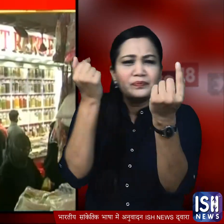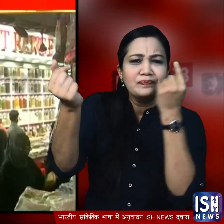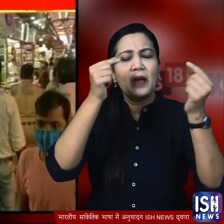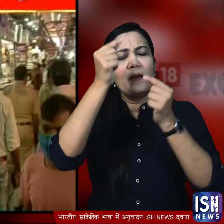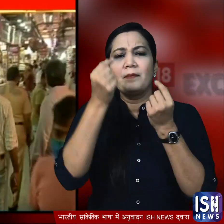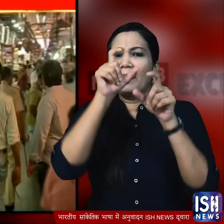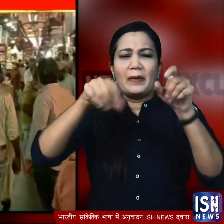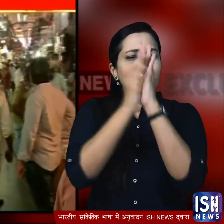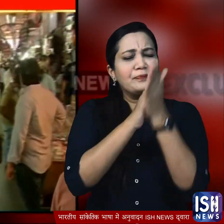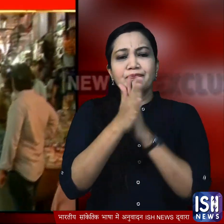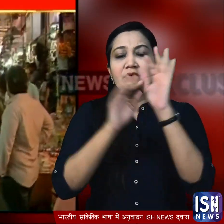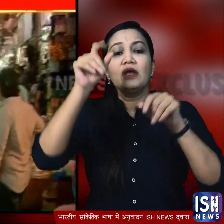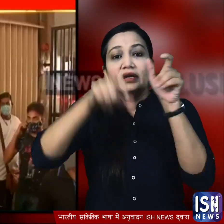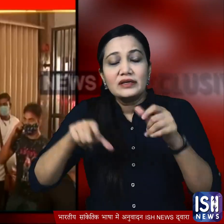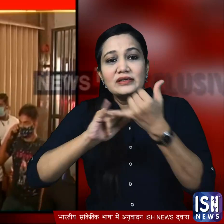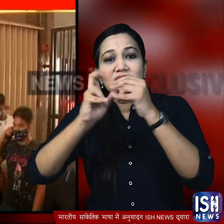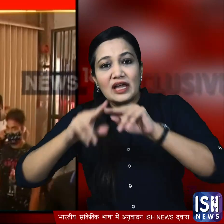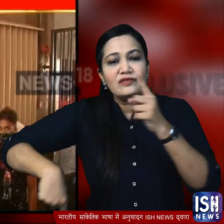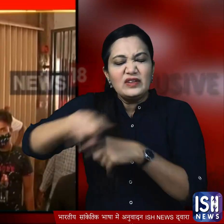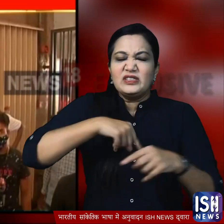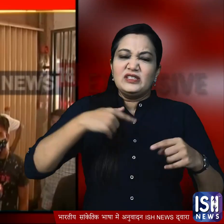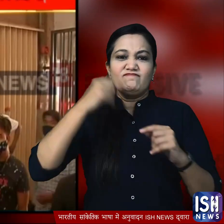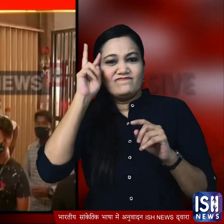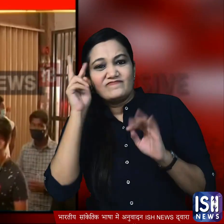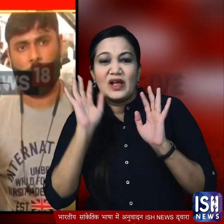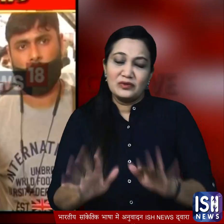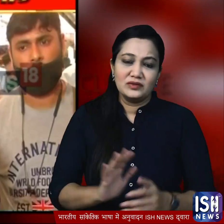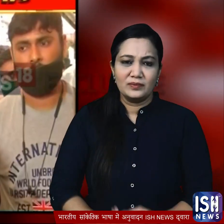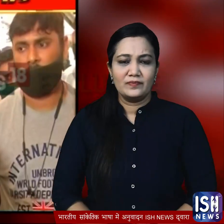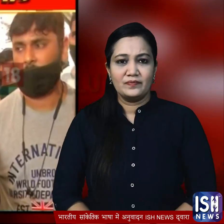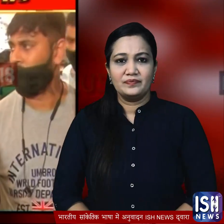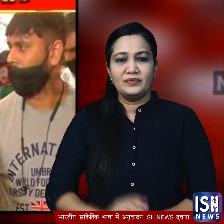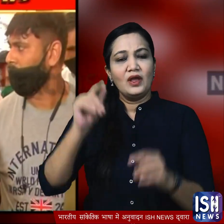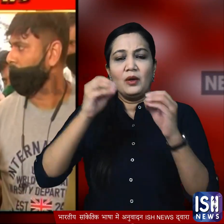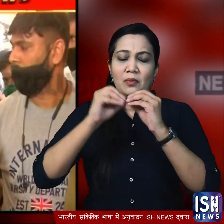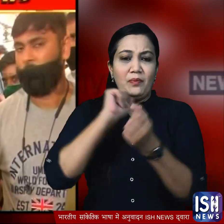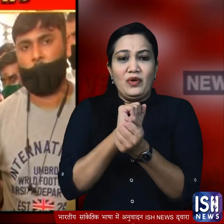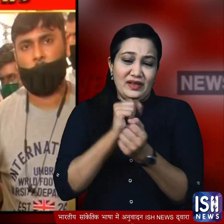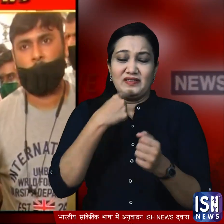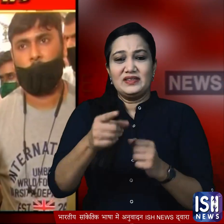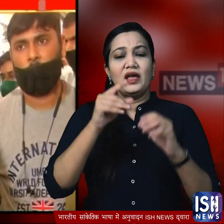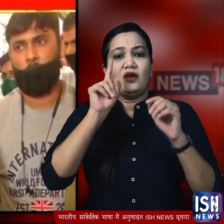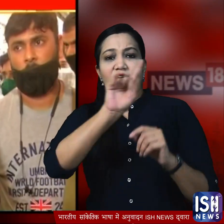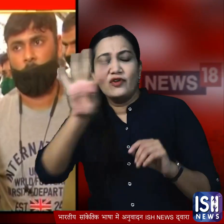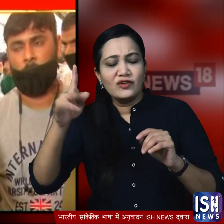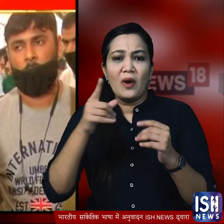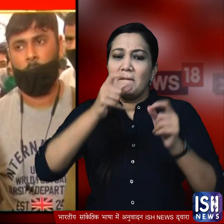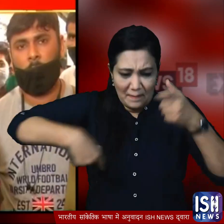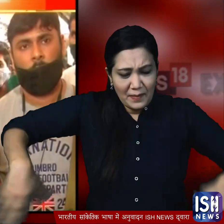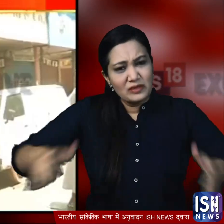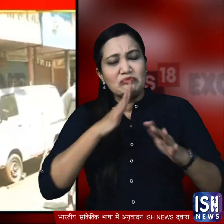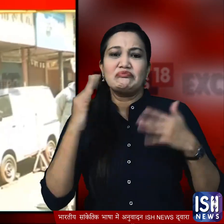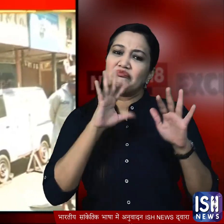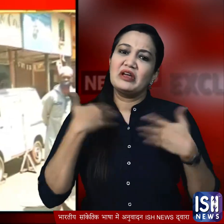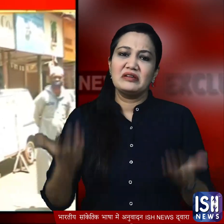ही नजर आए। हालांकि वहां काम करने वाले लोग इन पाबंदियों पर सवाल उठाते भी दिखे। पुलिस ने बोले 144 लागू हो गया है, मतलब आम जनता तो इसमें